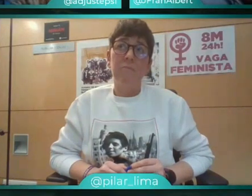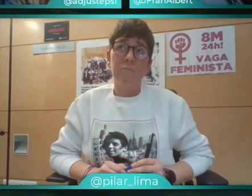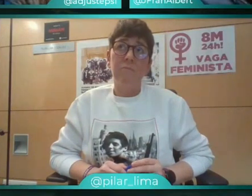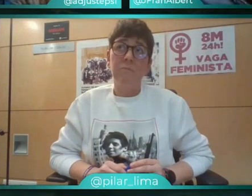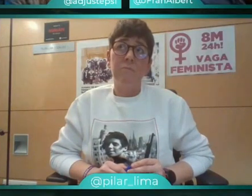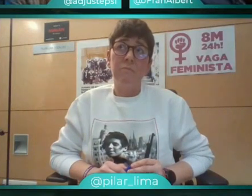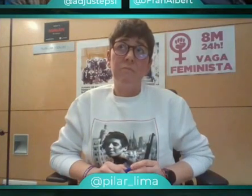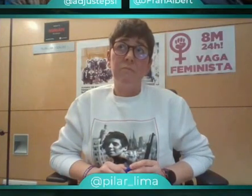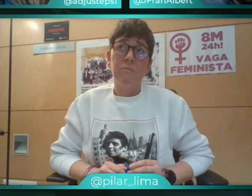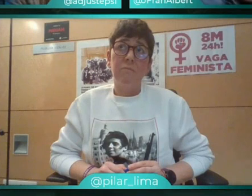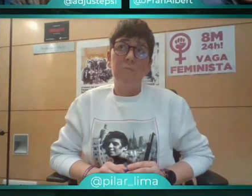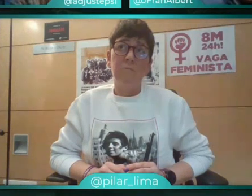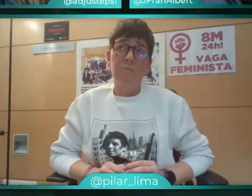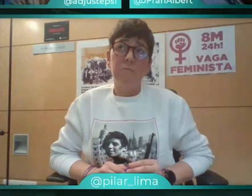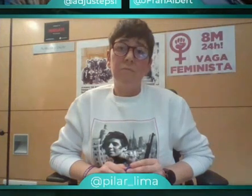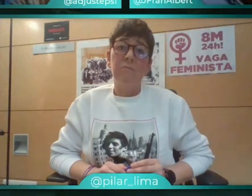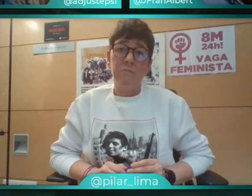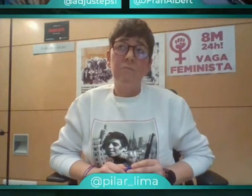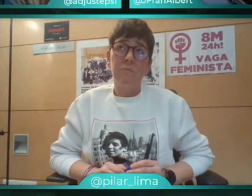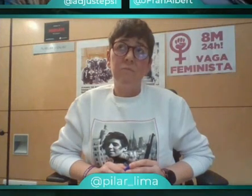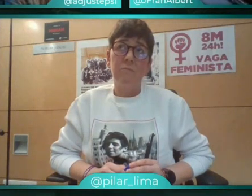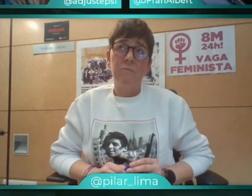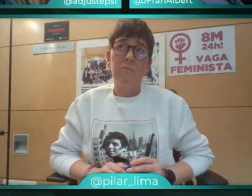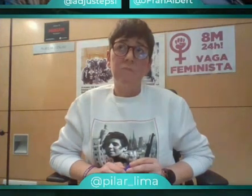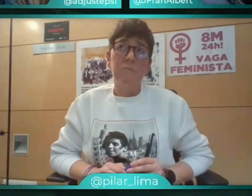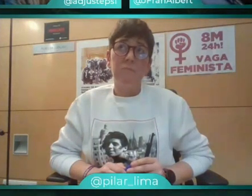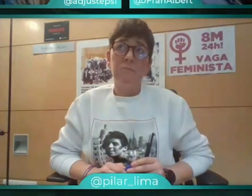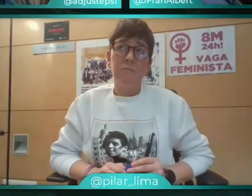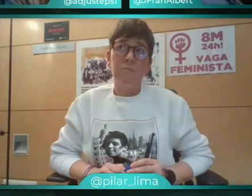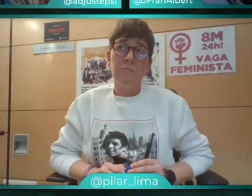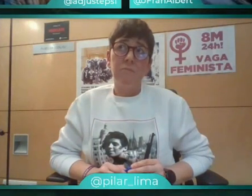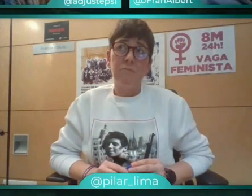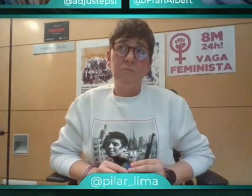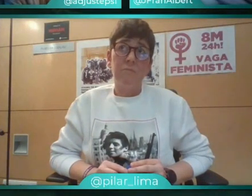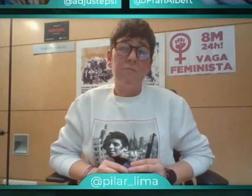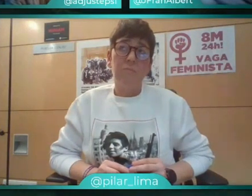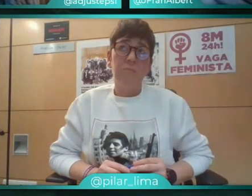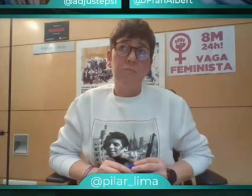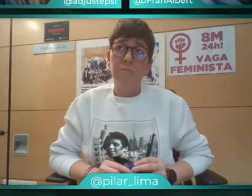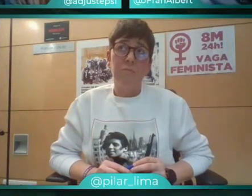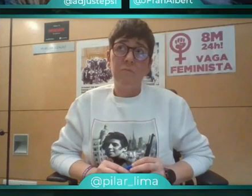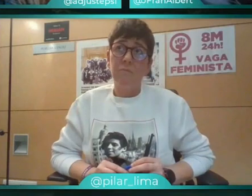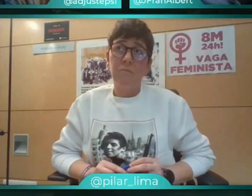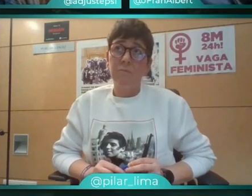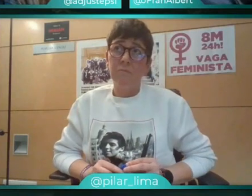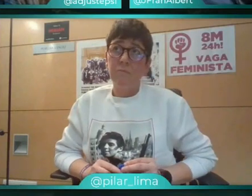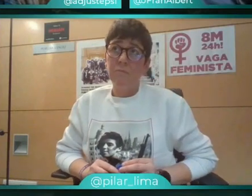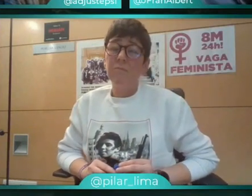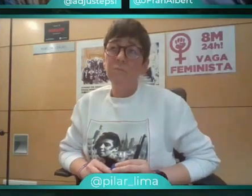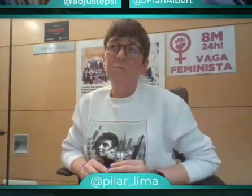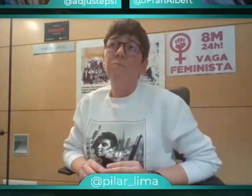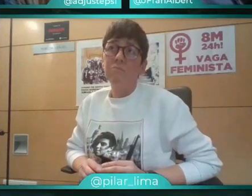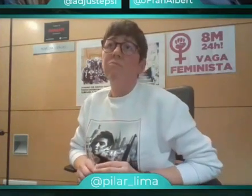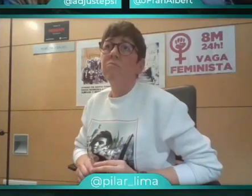2022 también los constantes ataques a begoña Gómez han sido han sido intensos y eso que es una mujer que apenas tiene